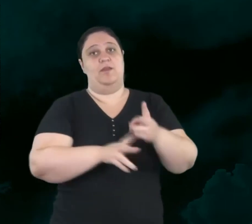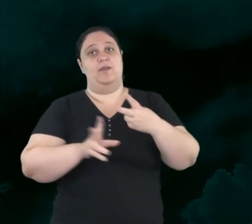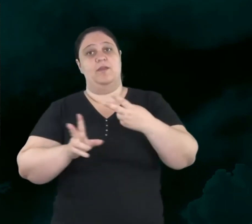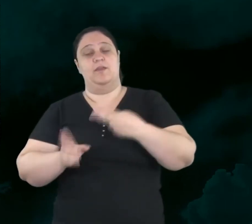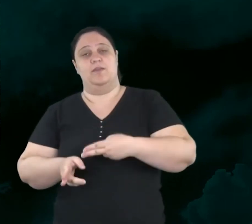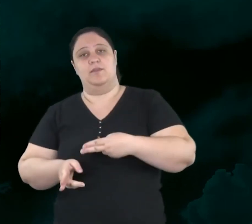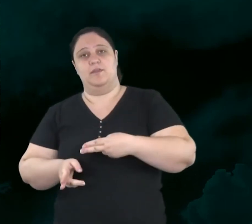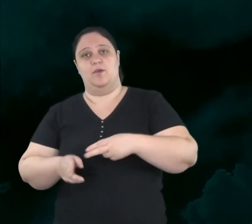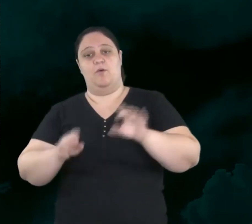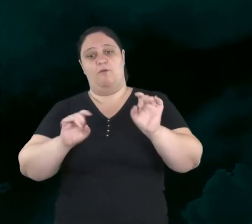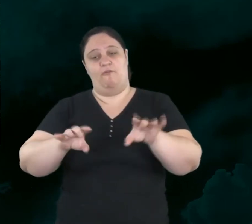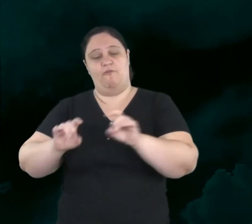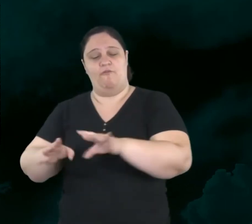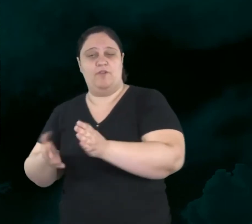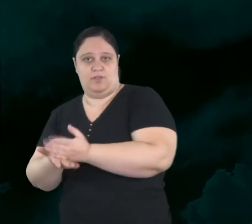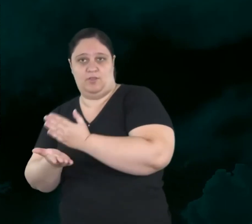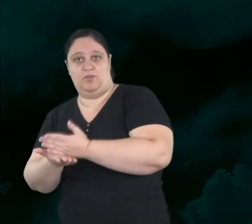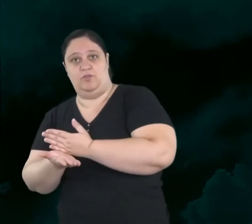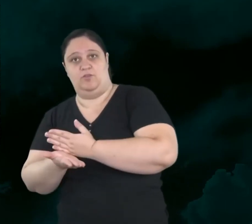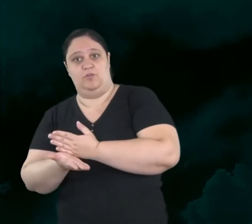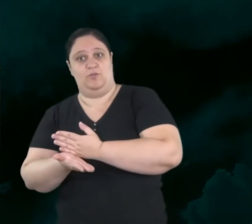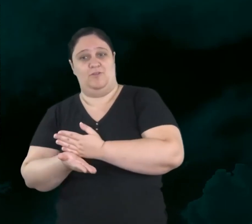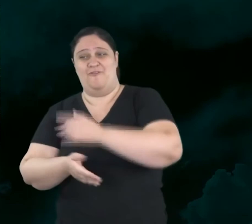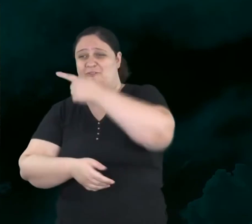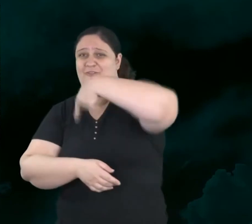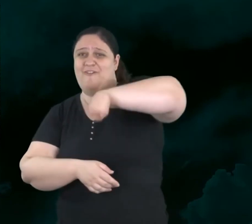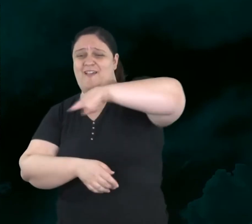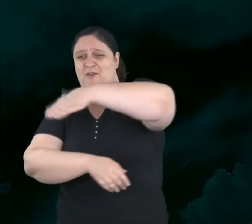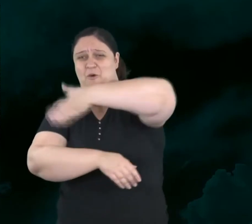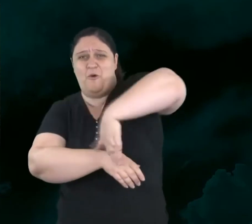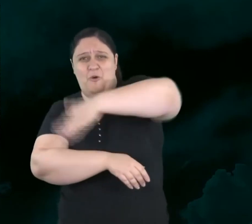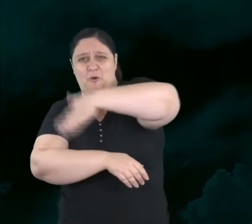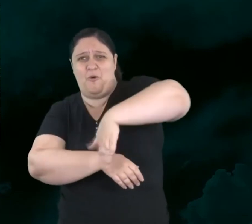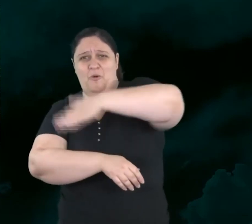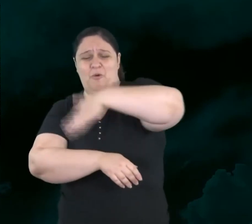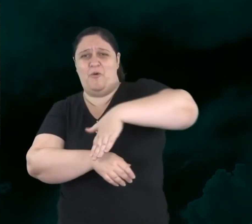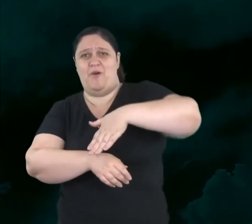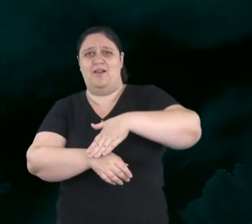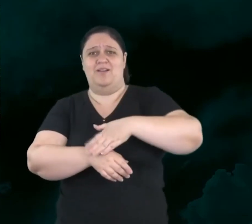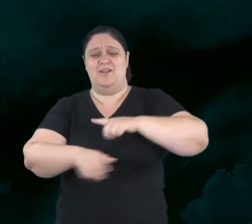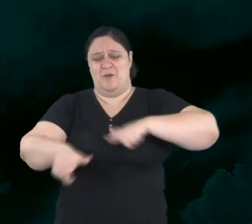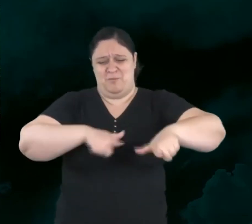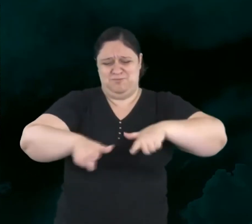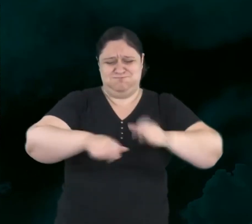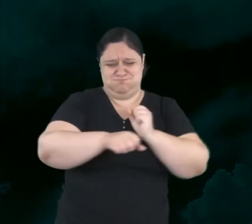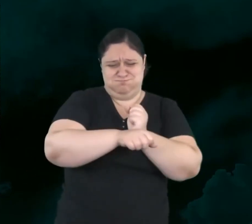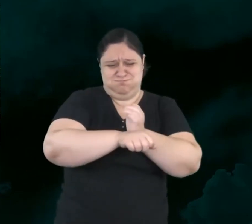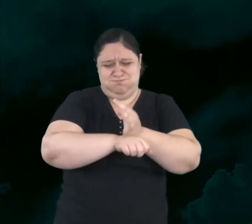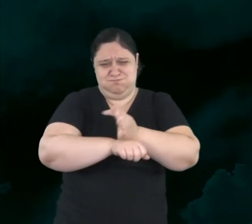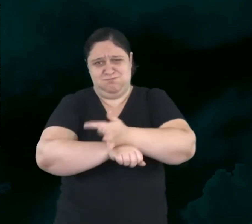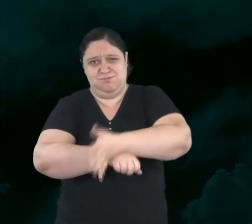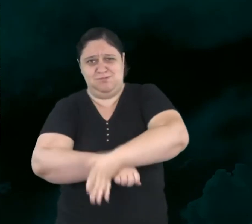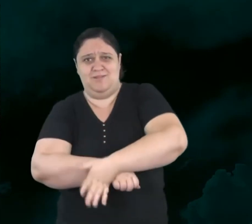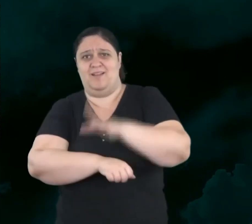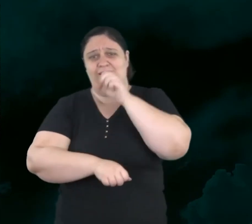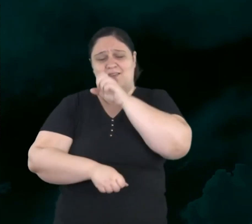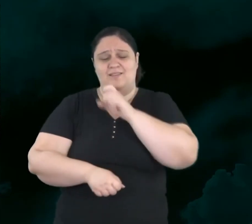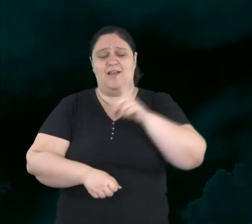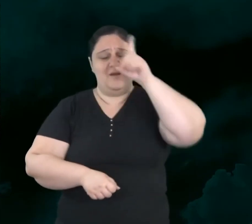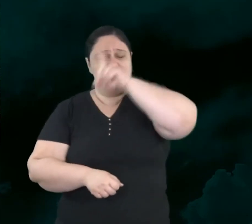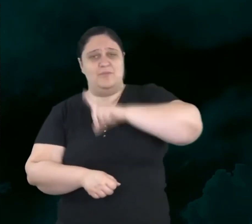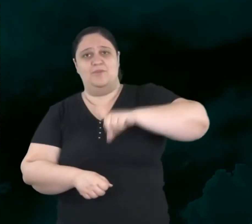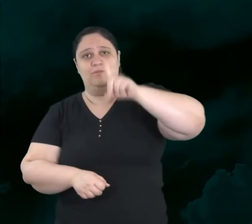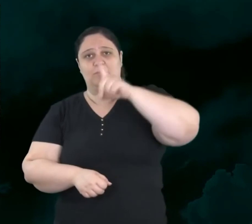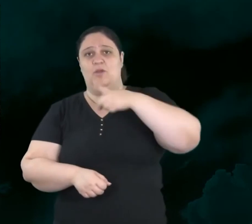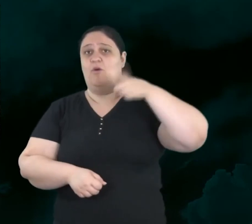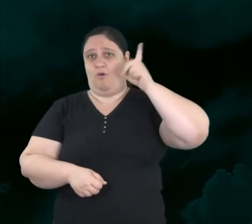ruas, incansavelmente. Muitos deles, eu sei, trabalham até meia-noite, até 1 hora, 2 horas, no sábado. Ontem de manhã,